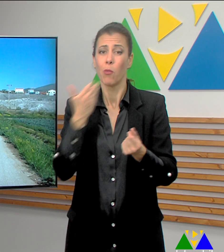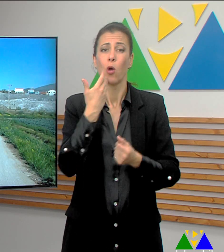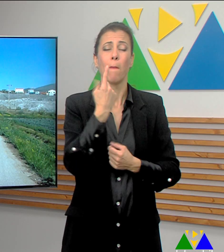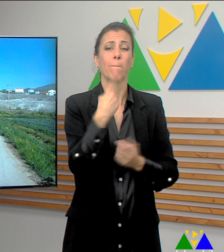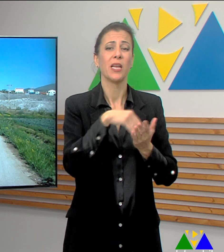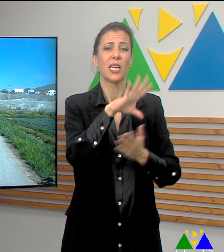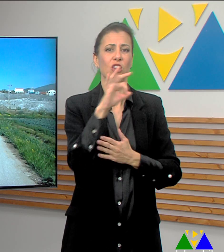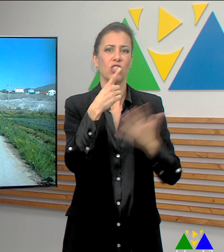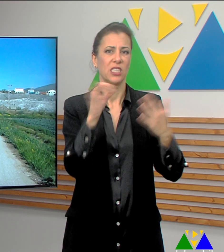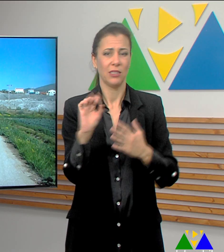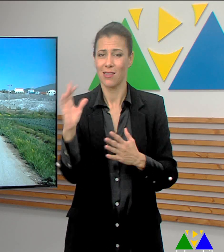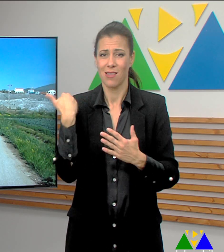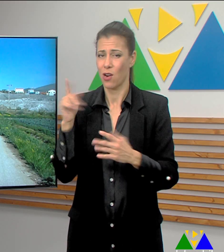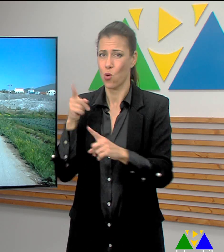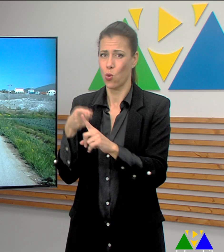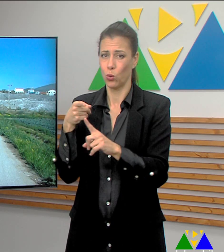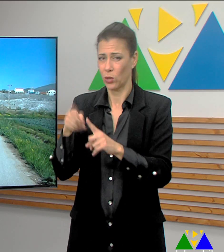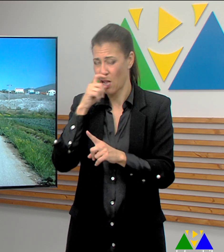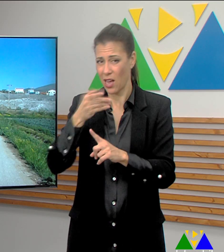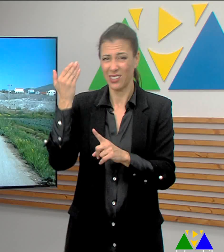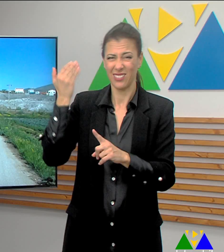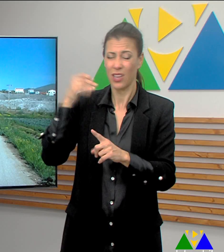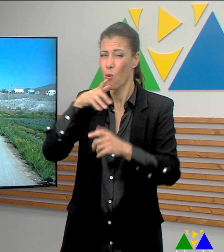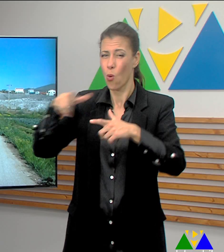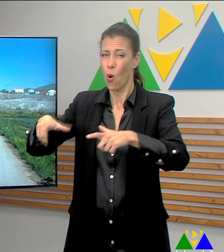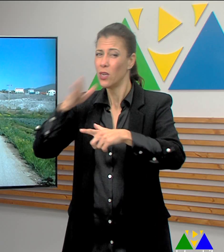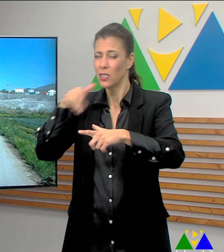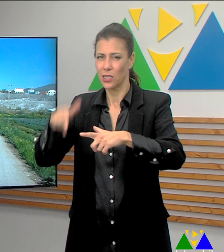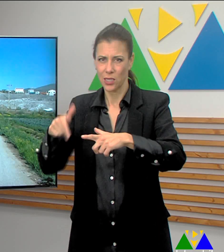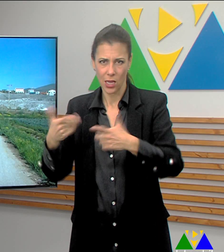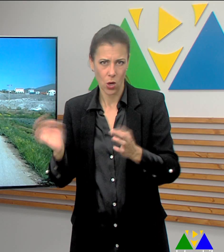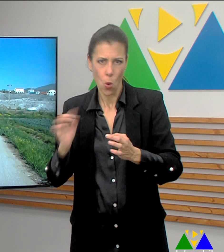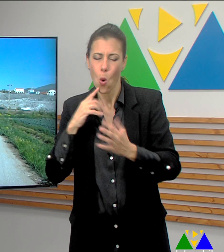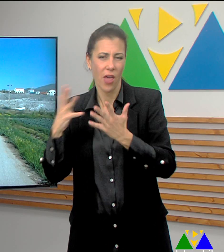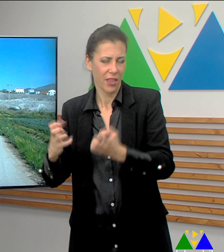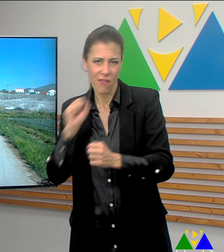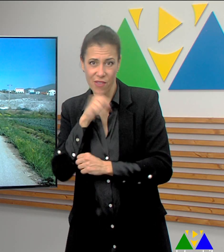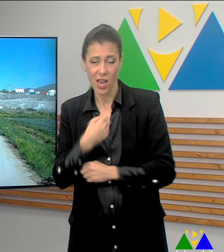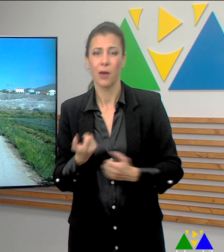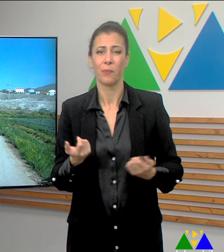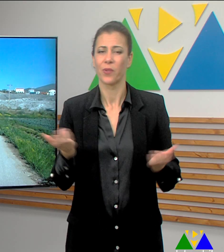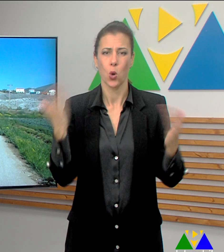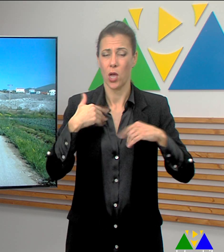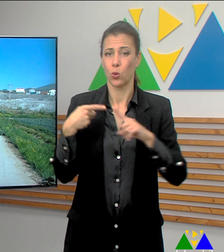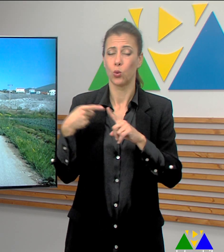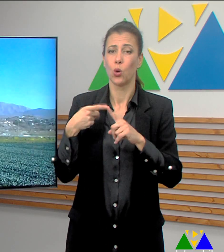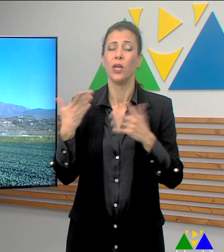1560 no estaba en uso esa antigua acequia de Motaijaní o acequia vieja, no estaba en uso.